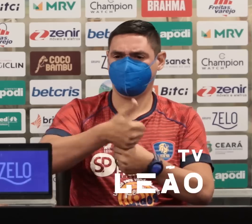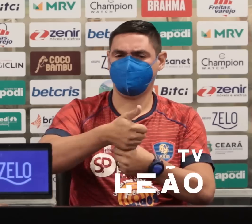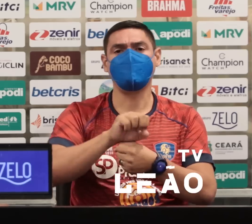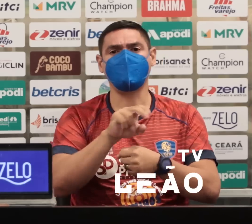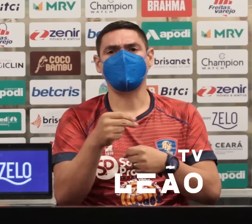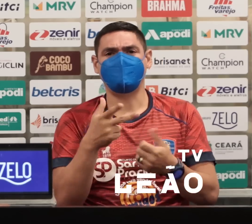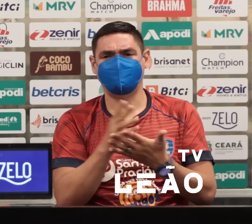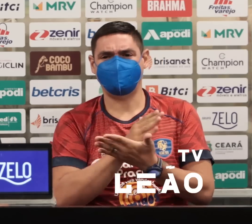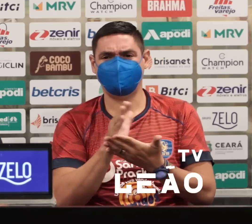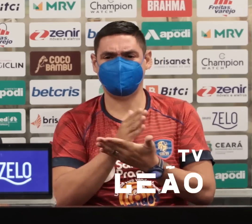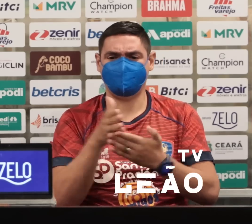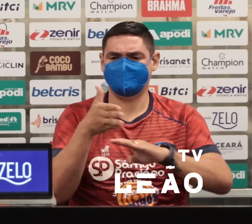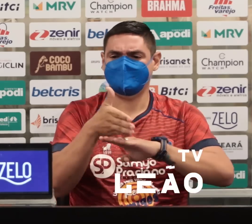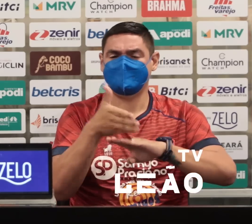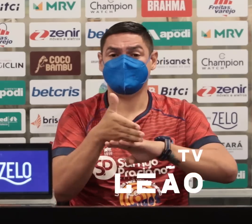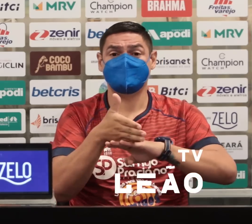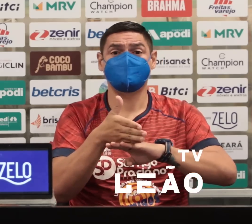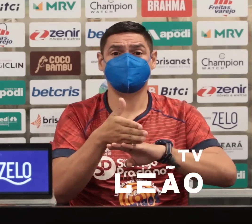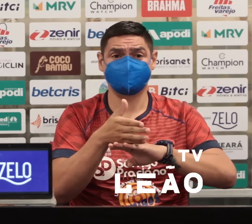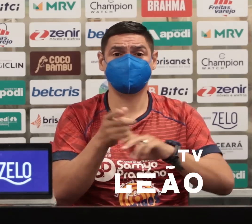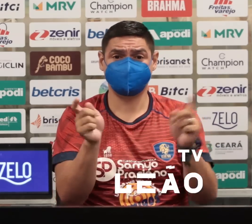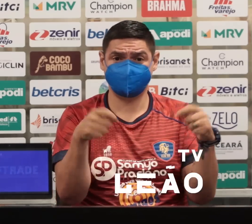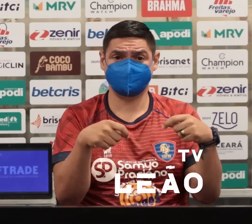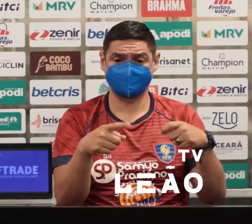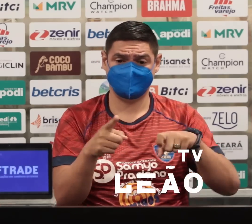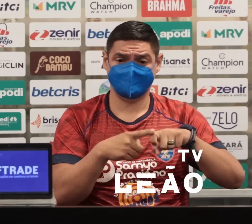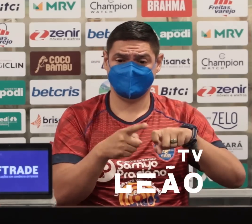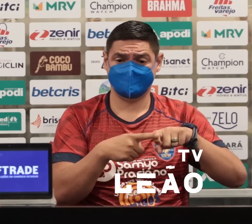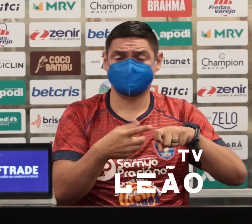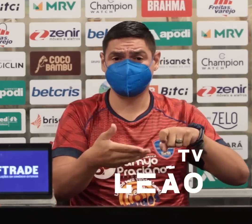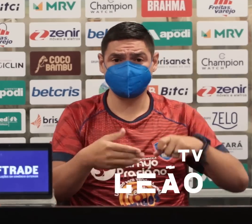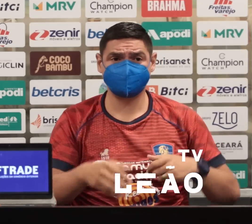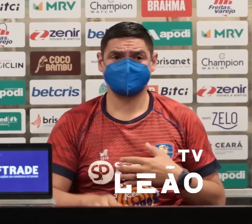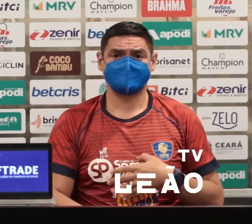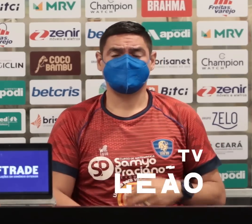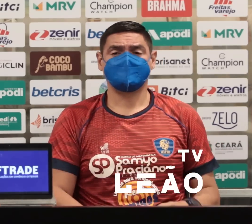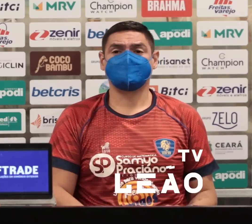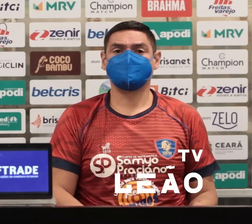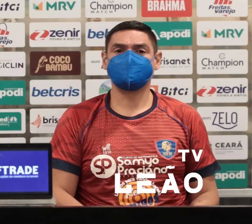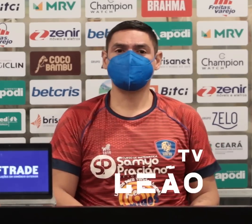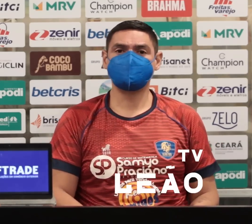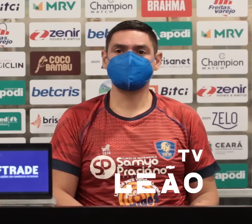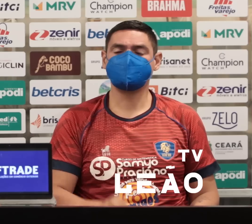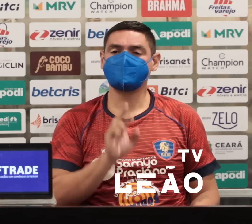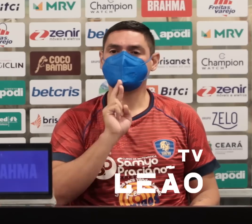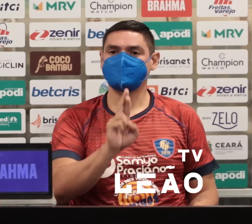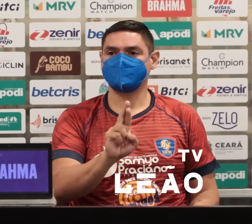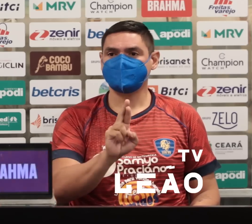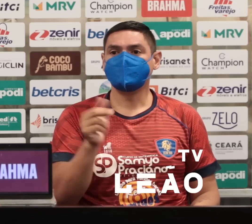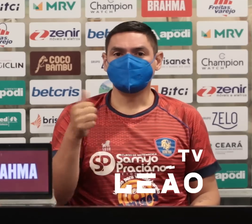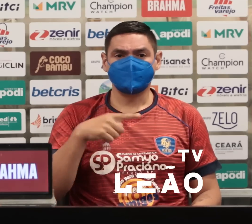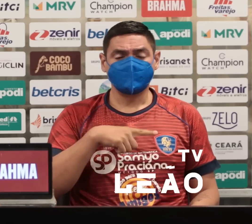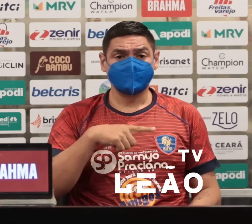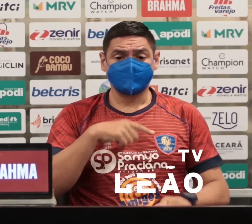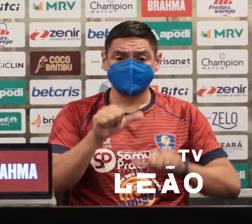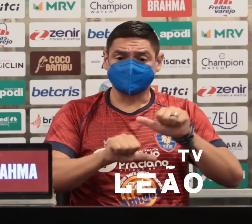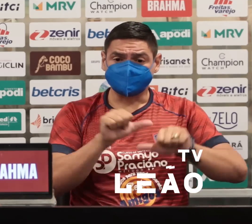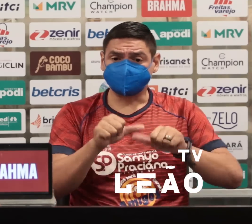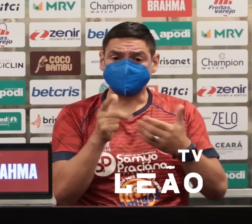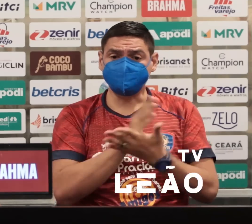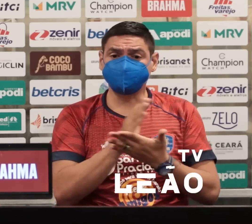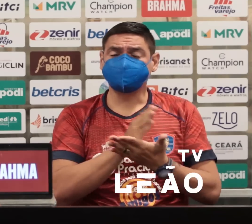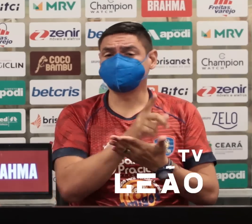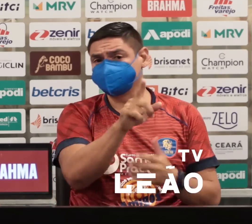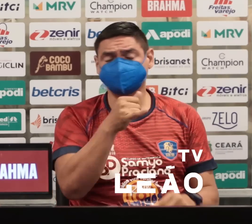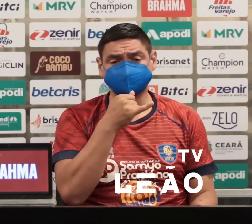médico? No, cuando trocamos jugadores, no sé si fue o tomar riesgo o no. Por ejemplo, Yusa estaba